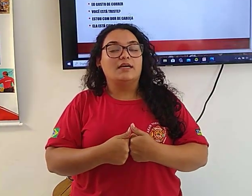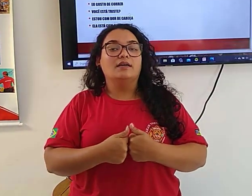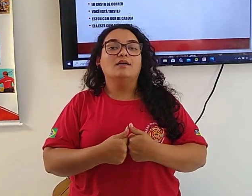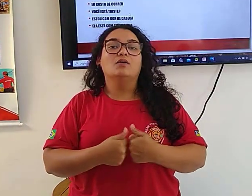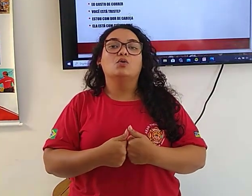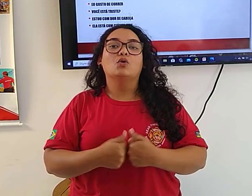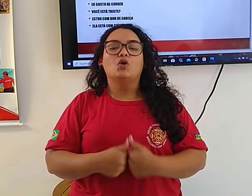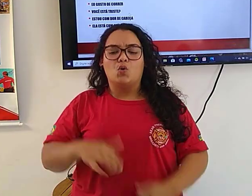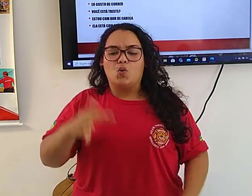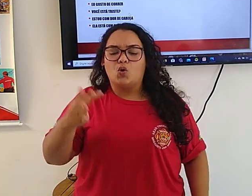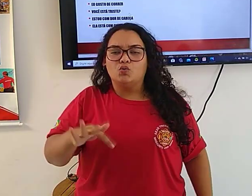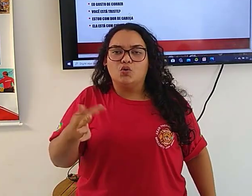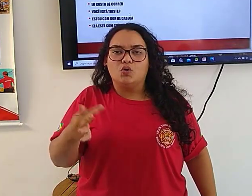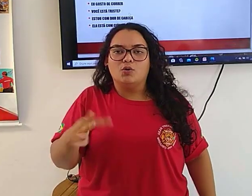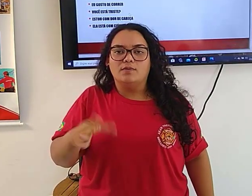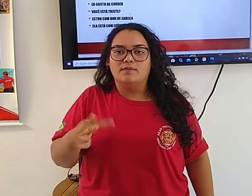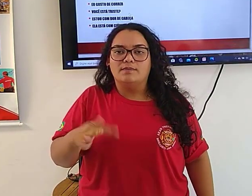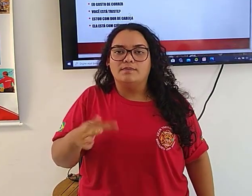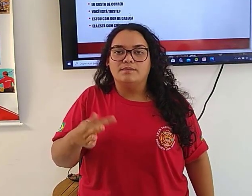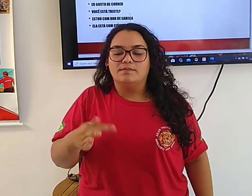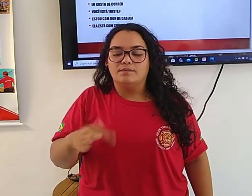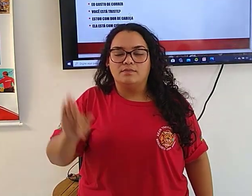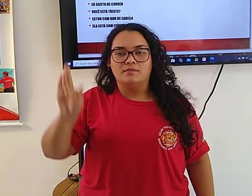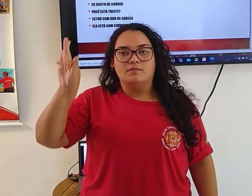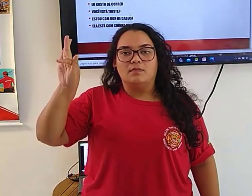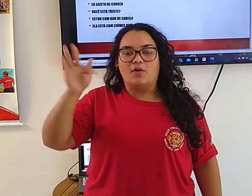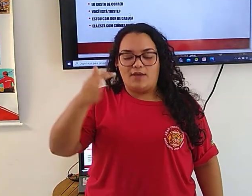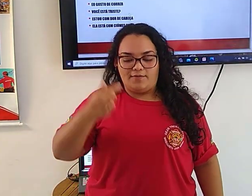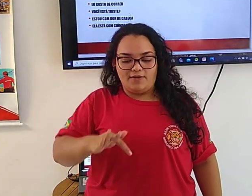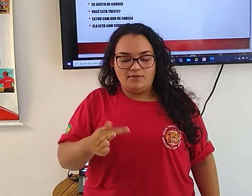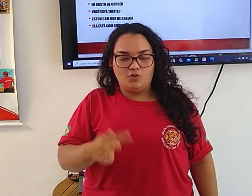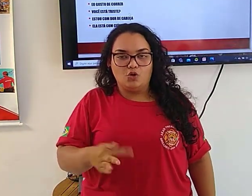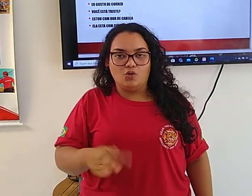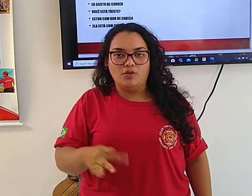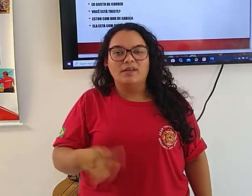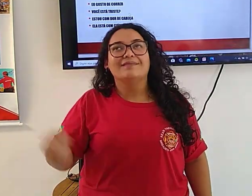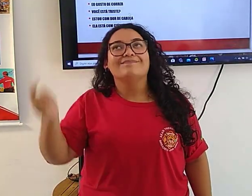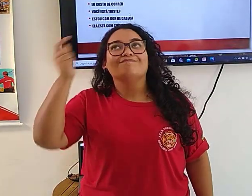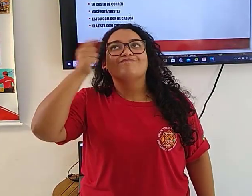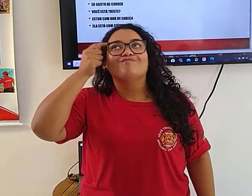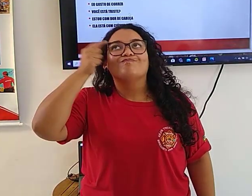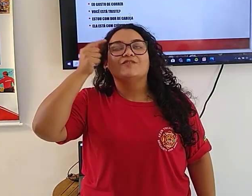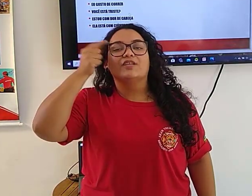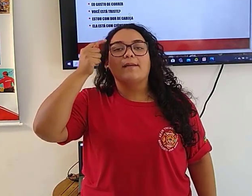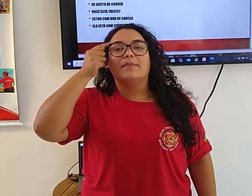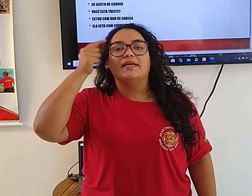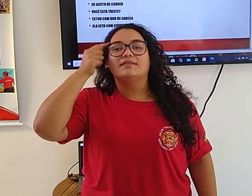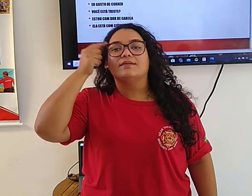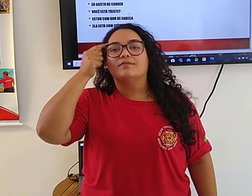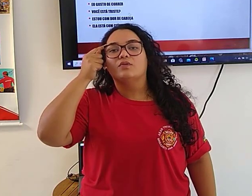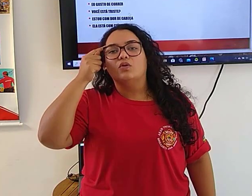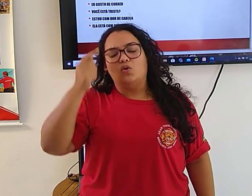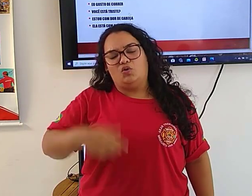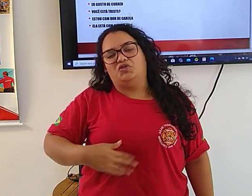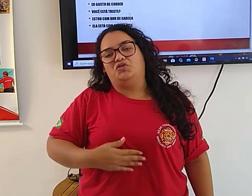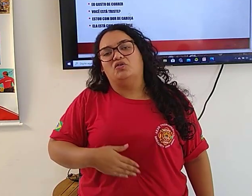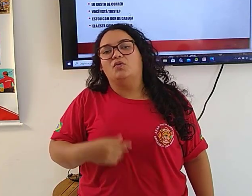tá? Com dor, é o F, dor de cabeça, ou de estômago,